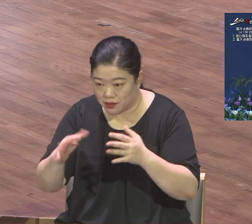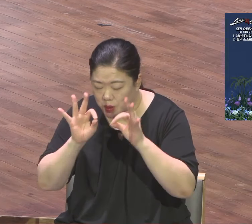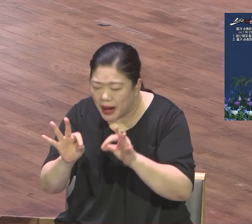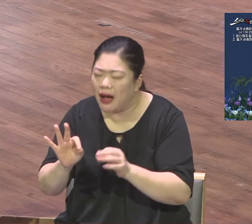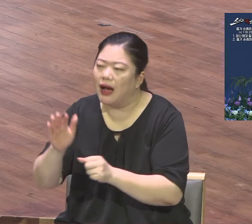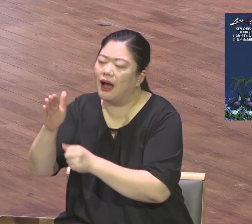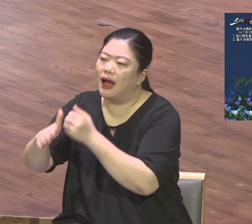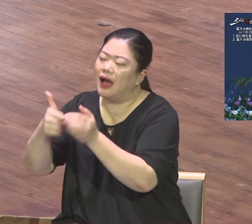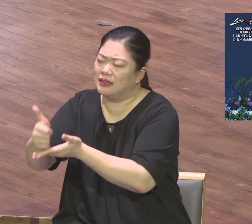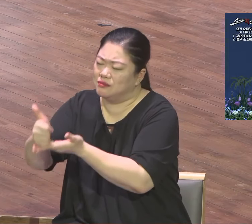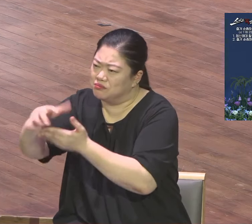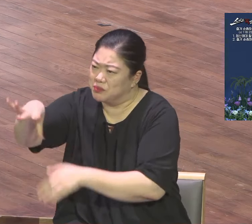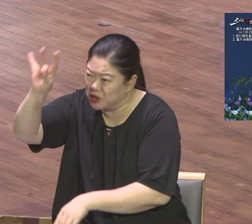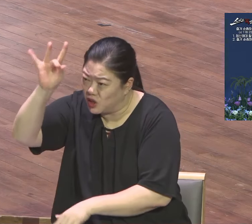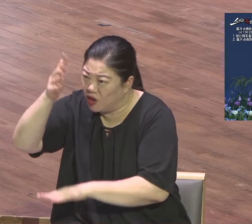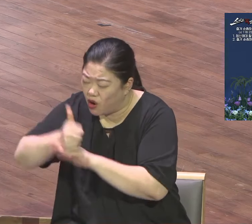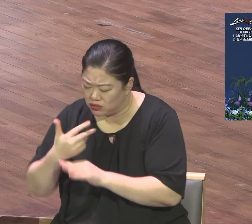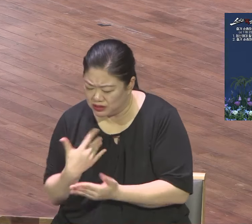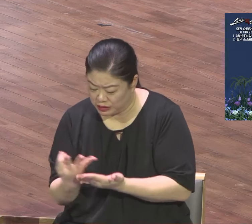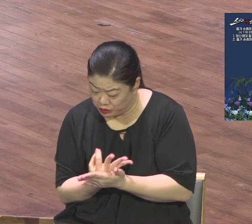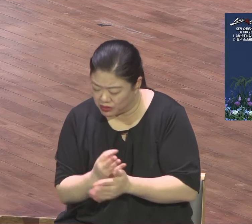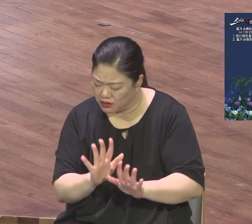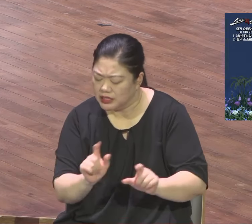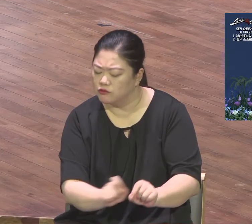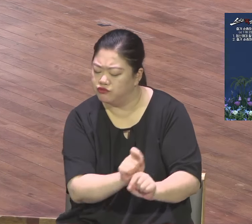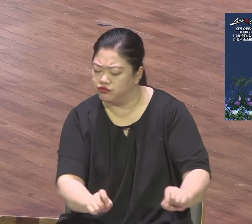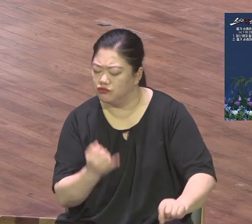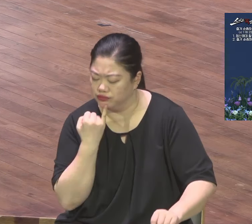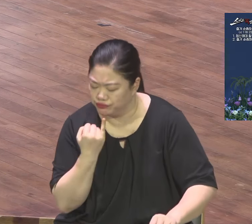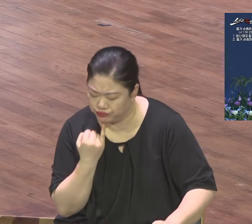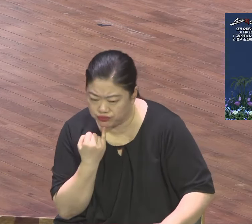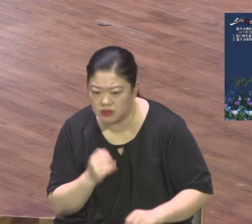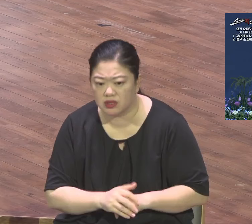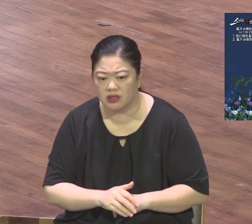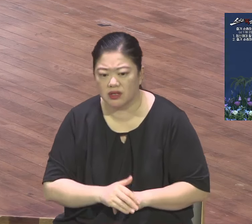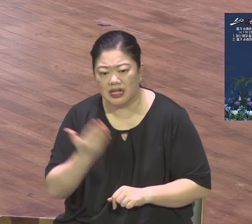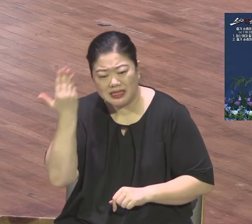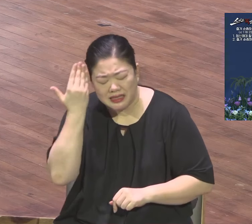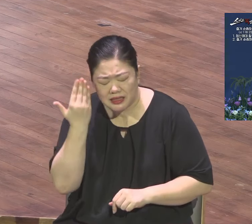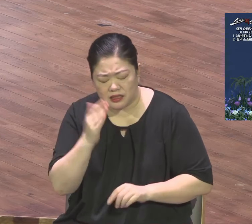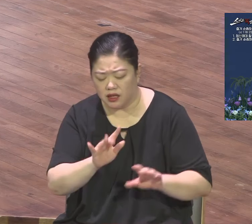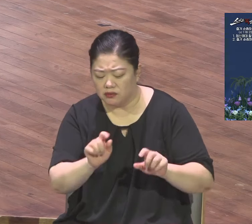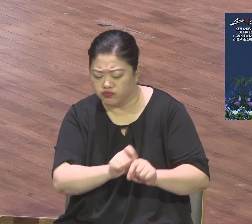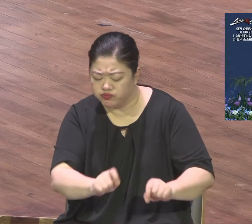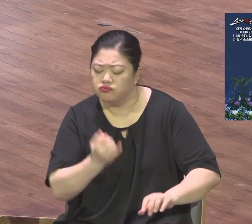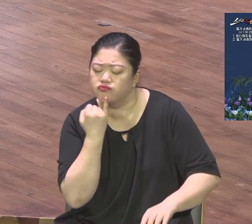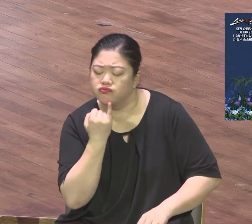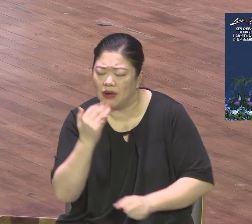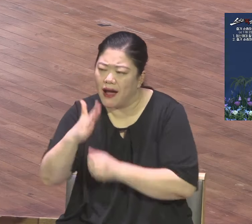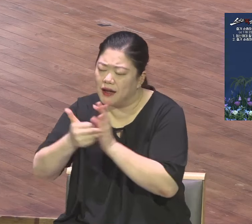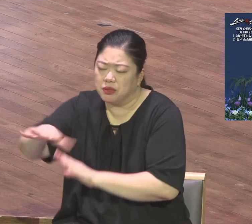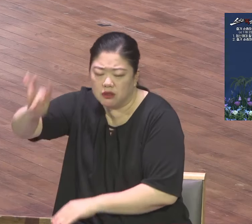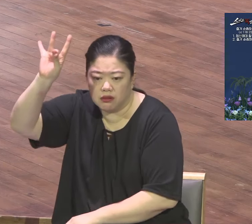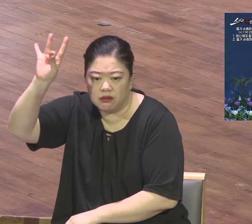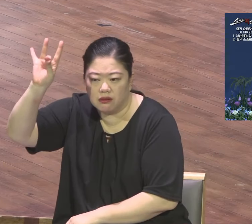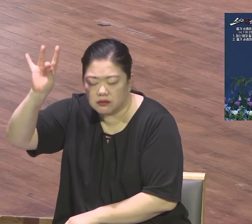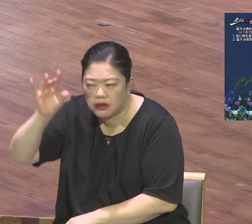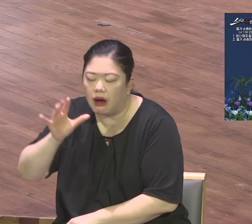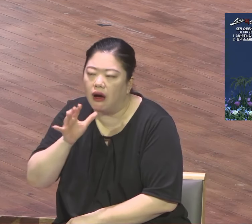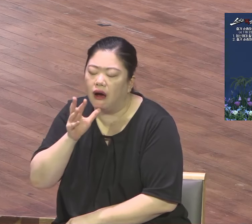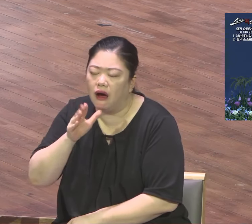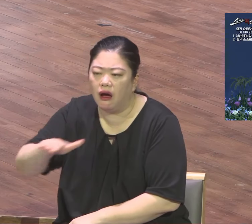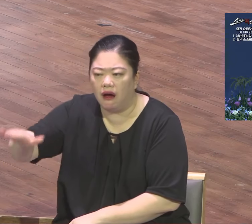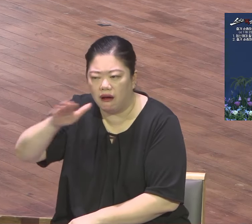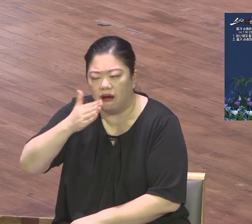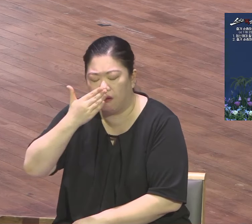기준에 빠지면 끝난단 말이에요. 그래서 노예되고 포로되고 속국되고 되는 게 하나도 없어.